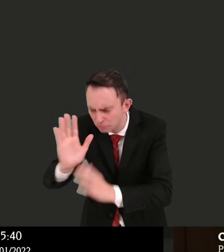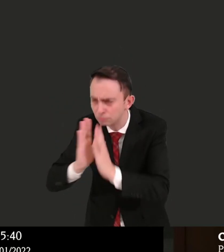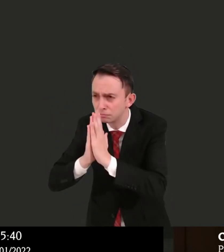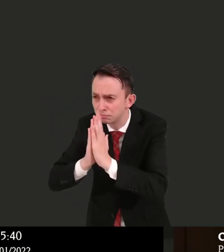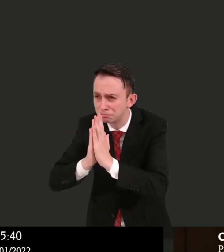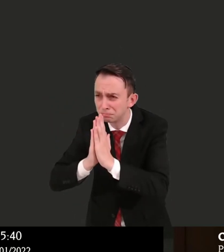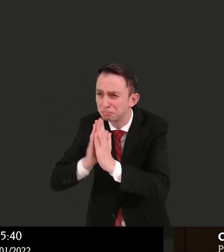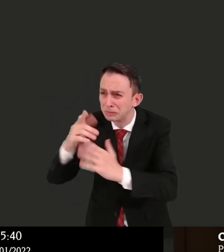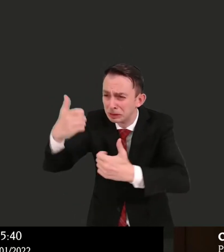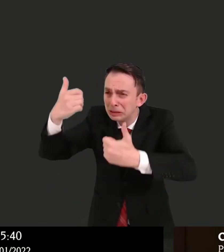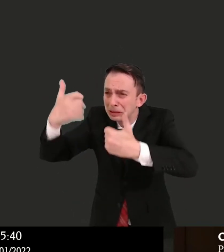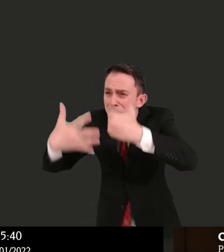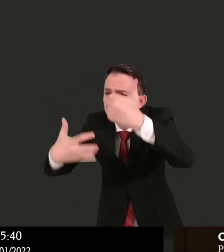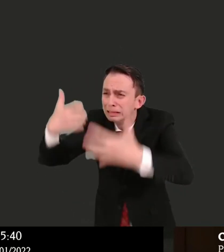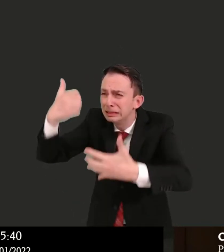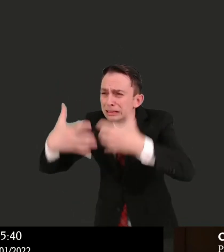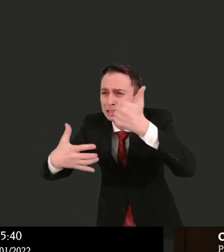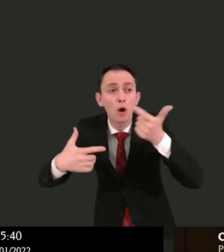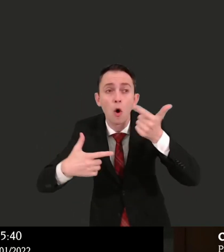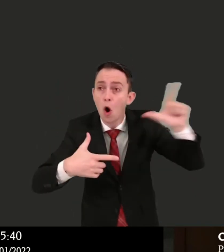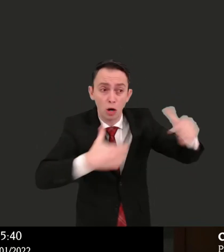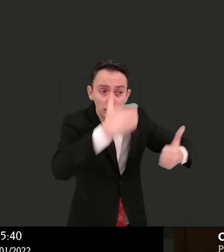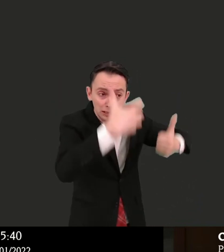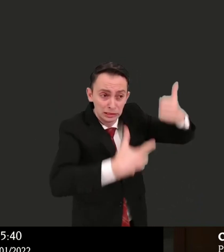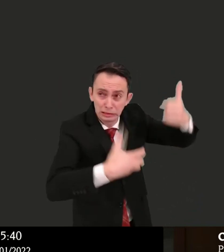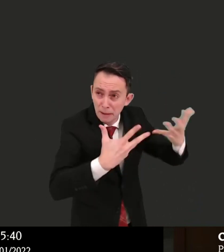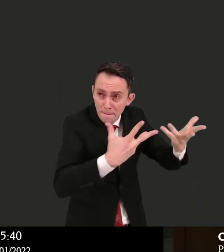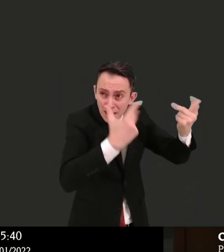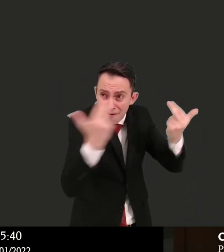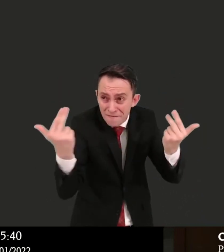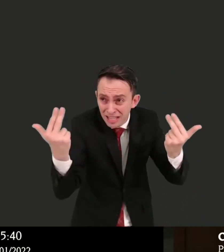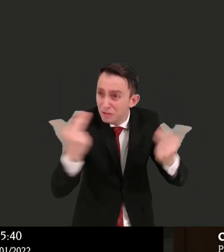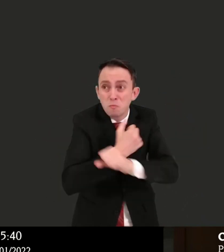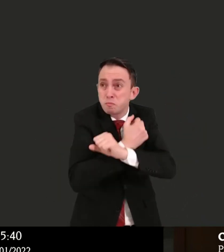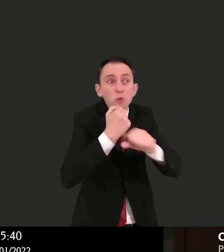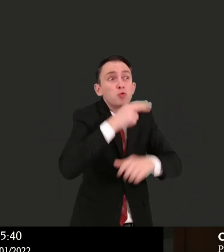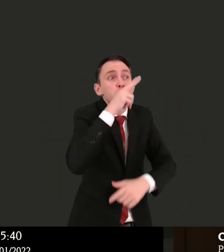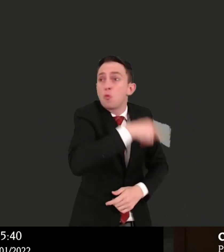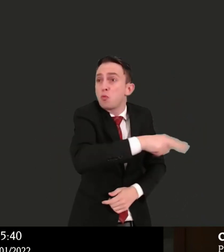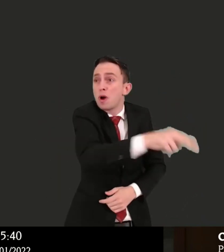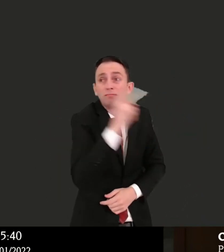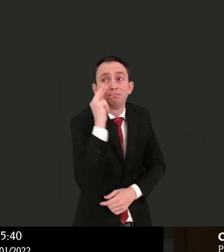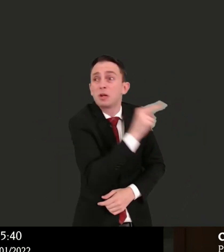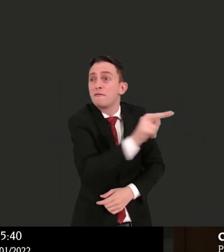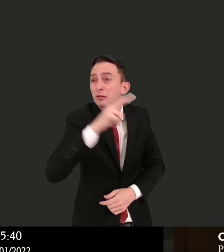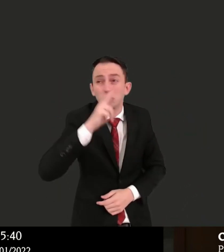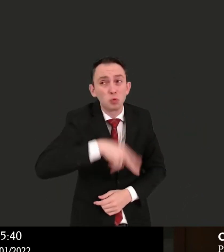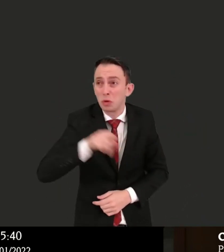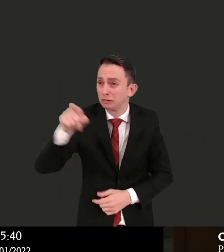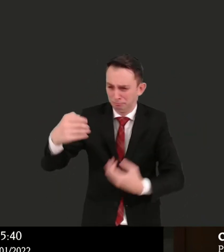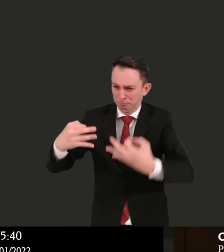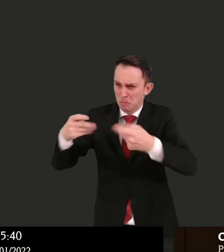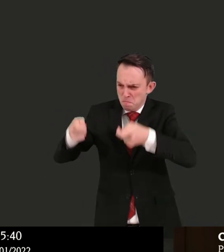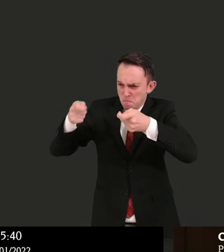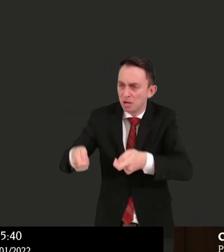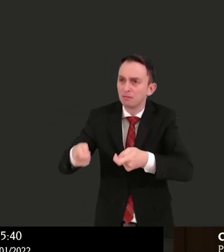Nós nunca escutamos palavras como as suas. Nunca vimos autoridade como essa que sai de tua boca. O Senhor